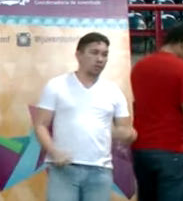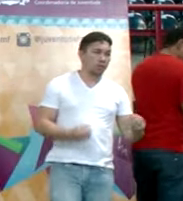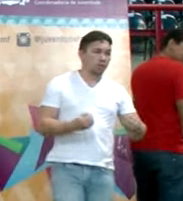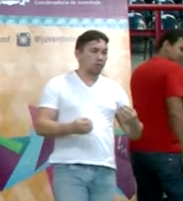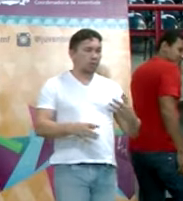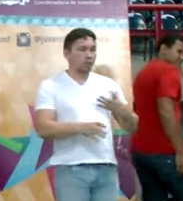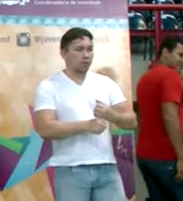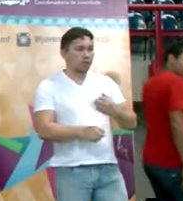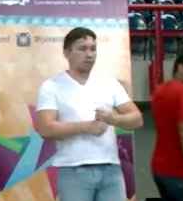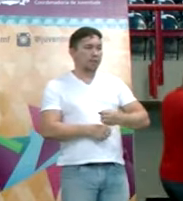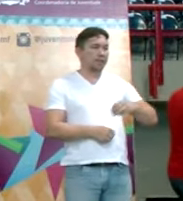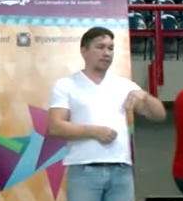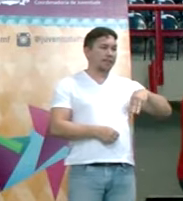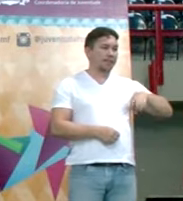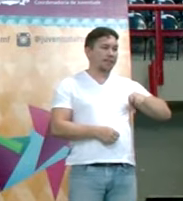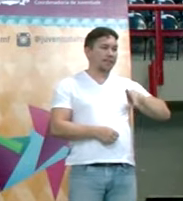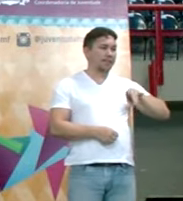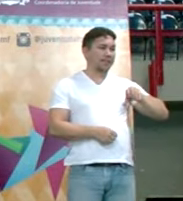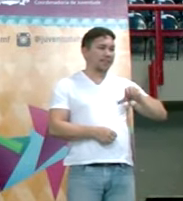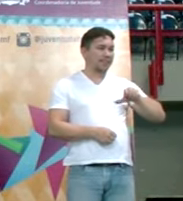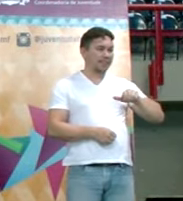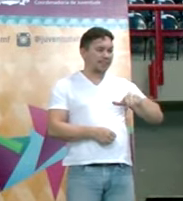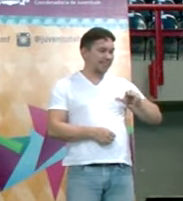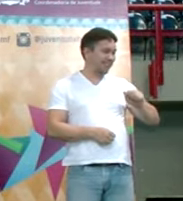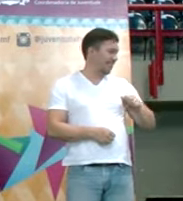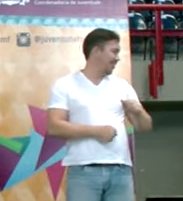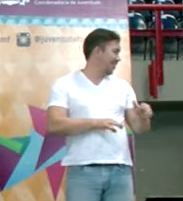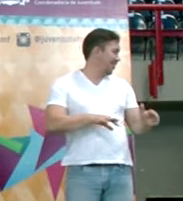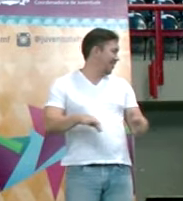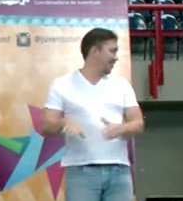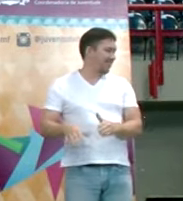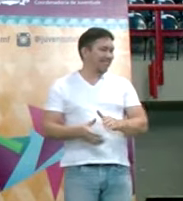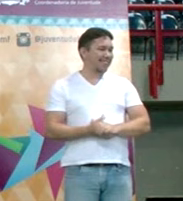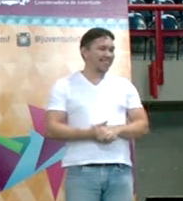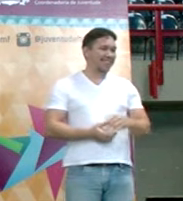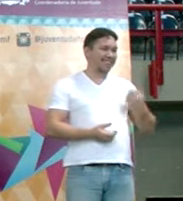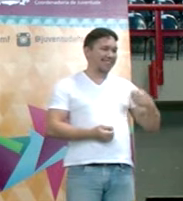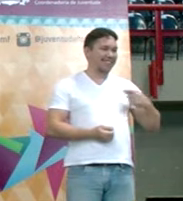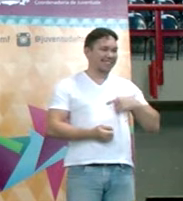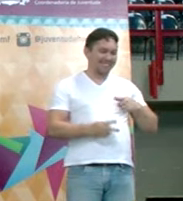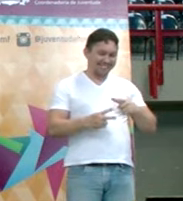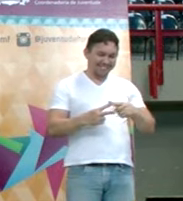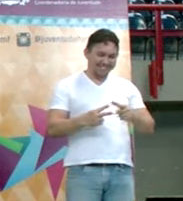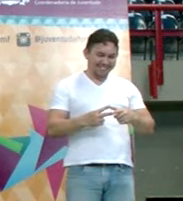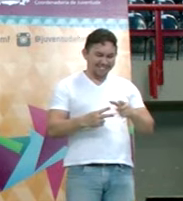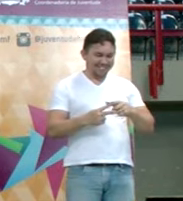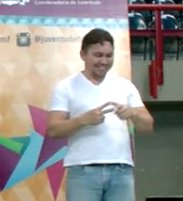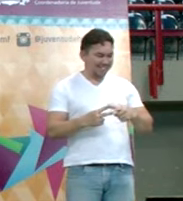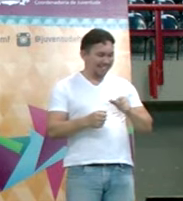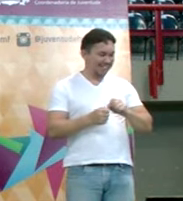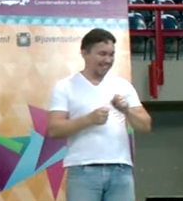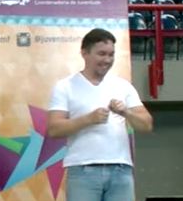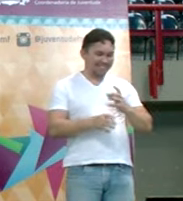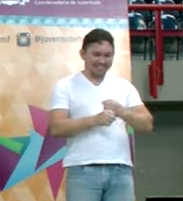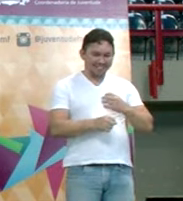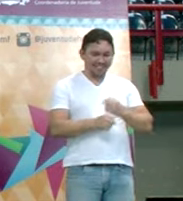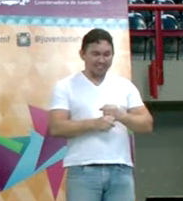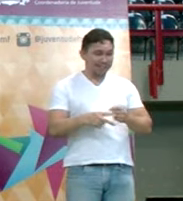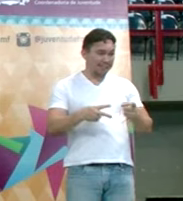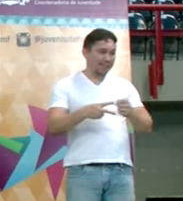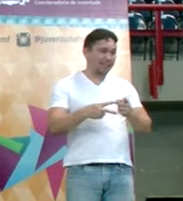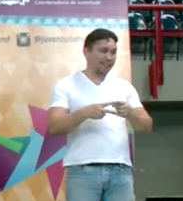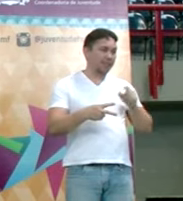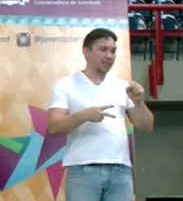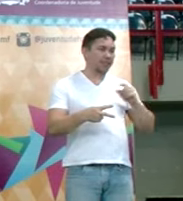pessoal para calcular a mediana de um conjunto de valores você tem que fazer duas coisas para calcular a mediana qual é a